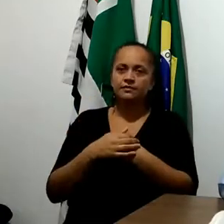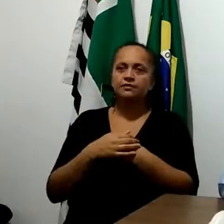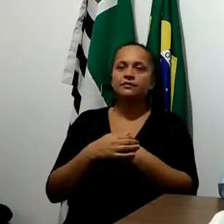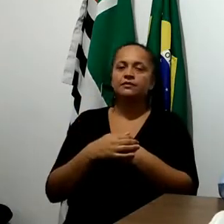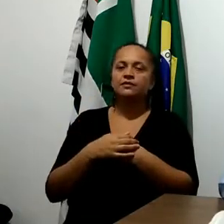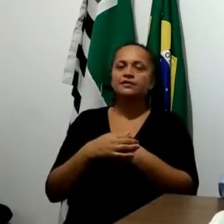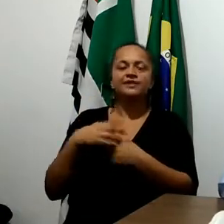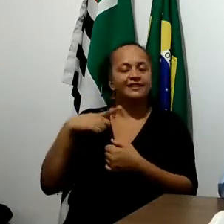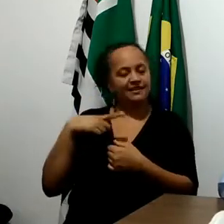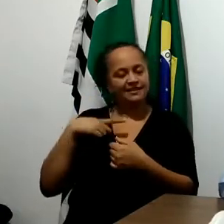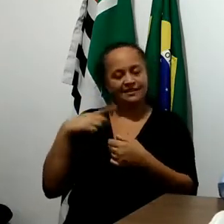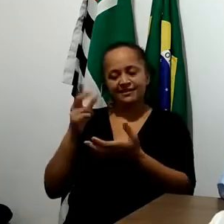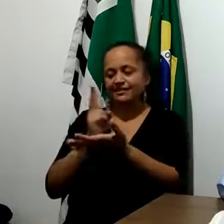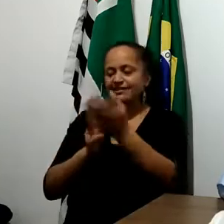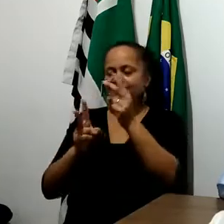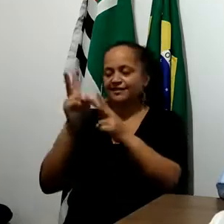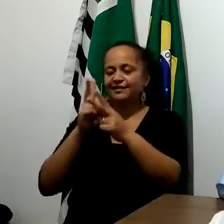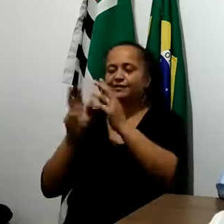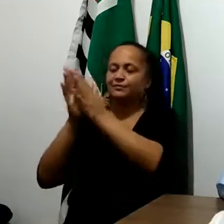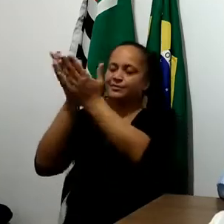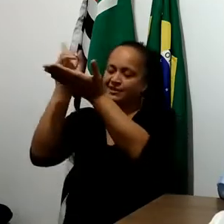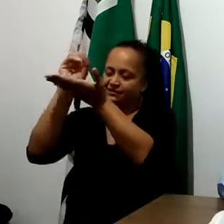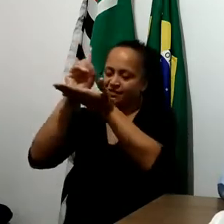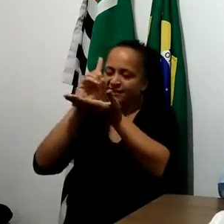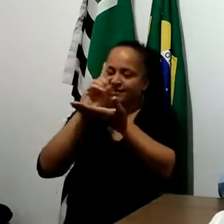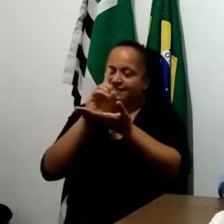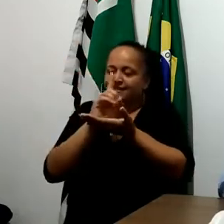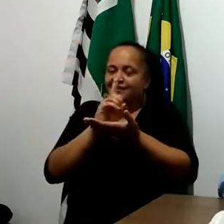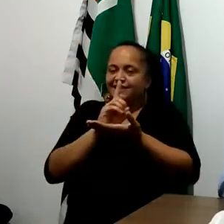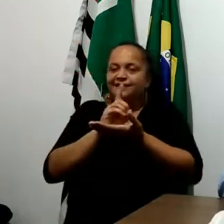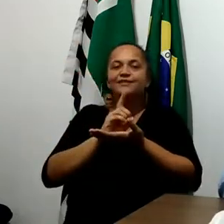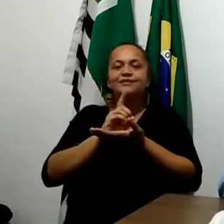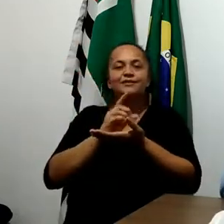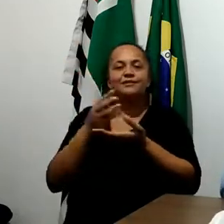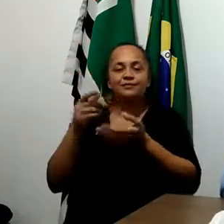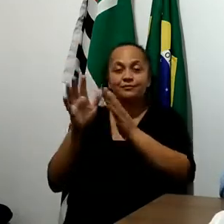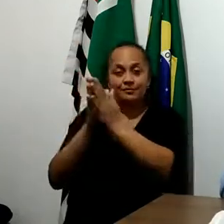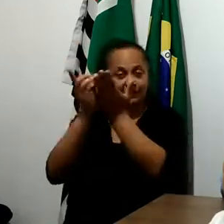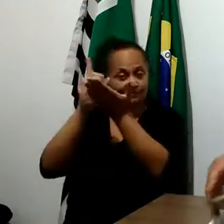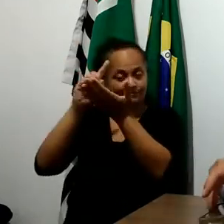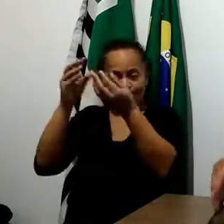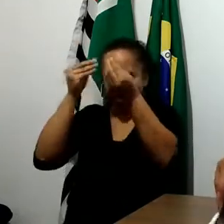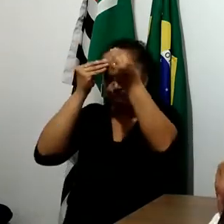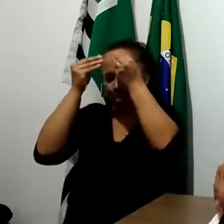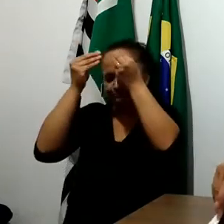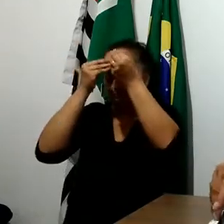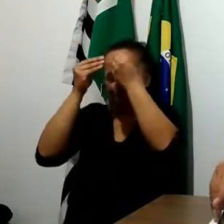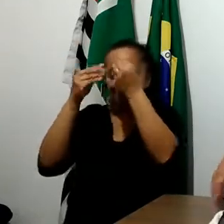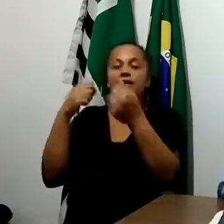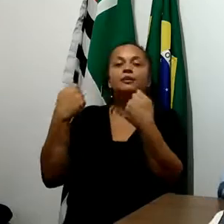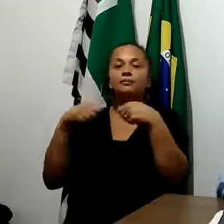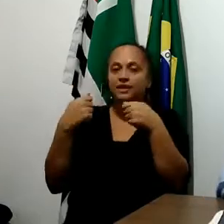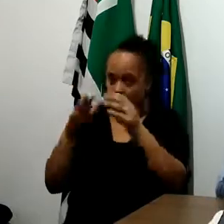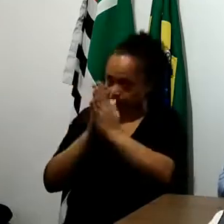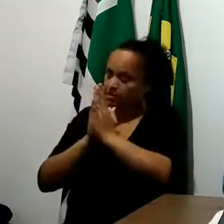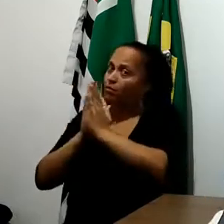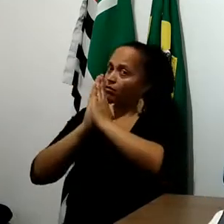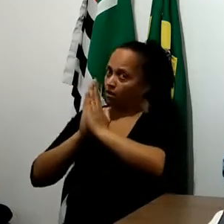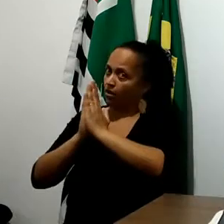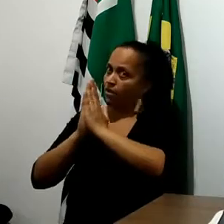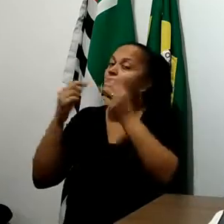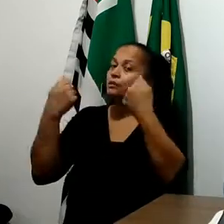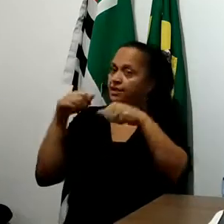da palavra e precisamos ter uma vida de oração. Você precisa ter comunhão com o Pai. Orar é conversar com